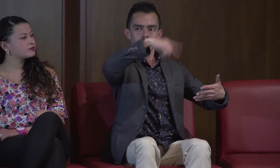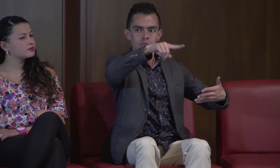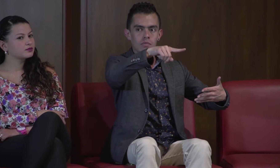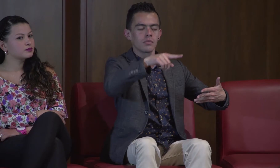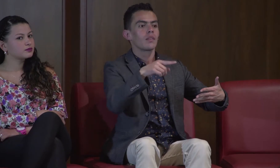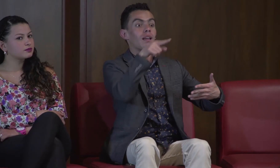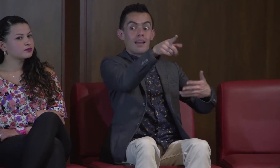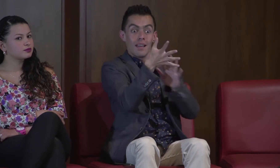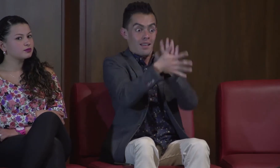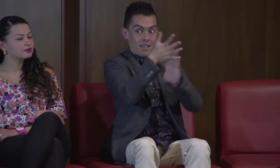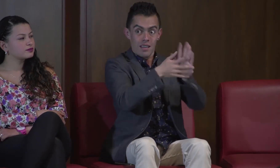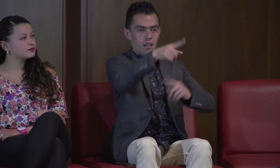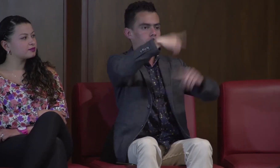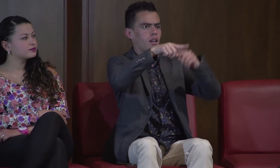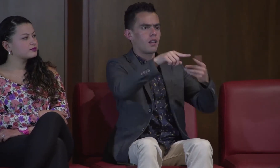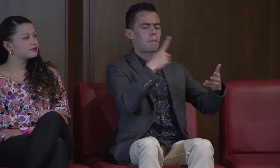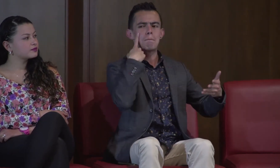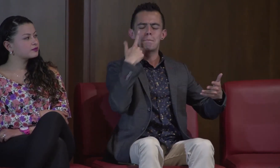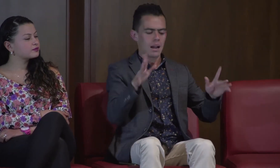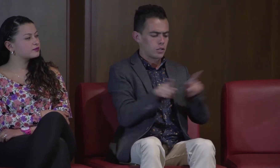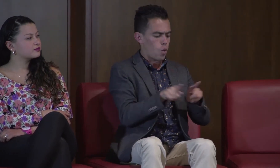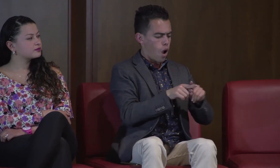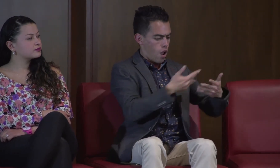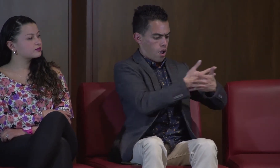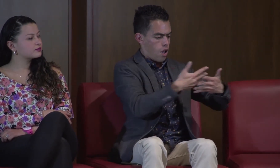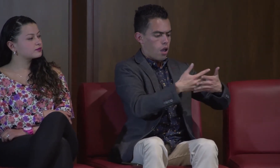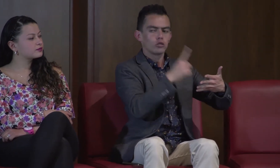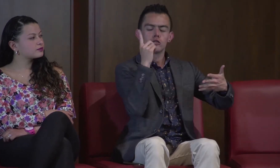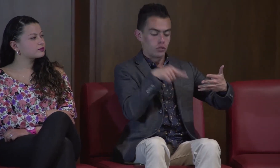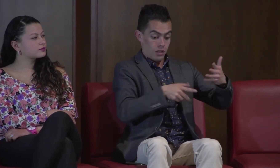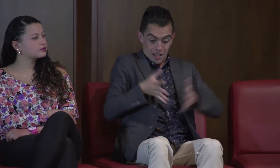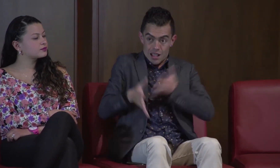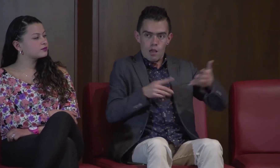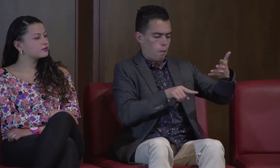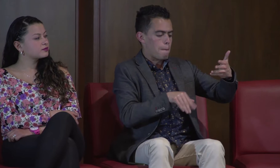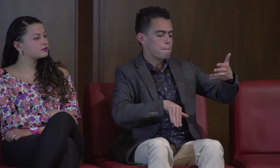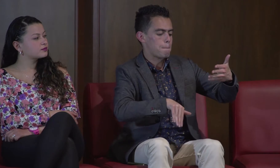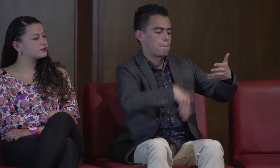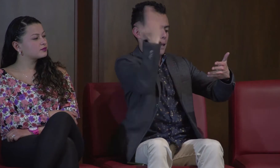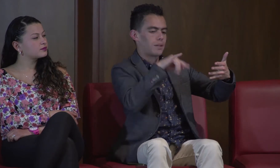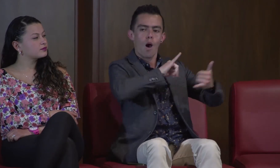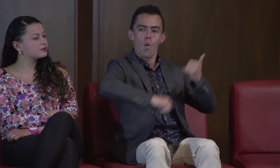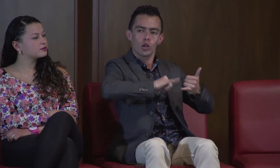su trabajo, y también tendríamos que entonces pensar no solo en la seña, que se estuviera